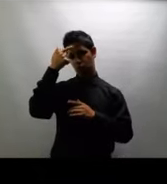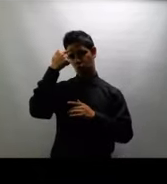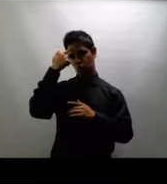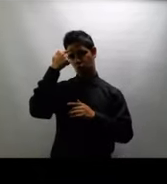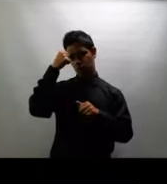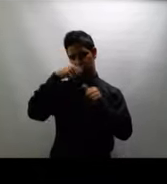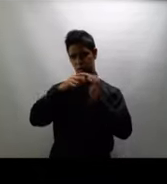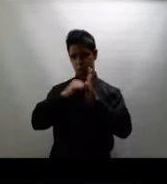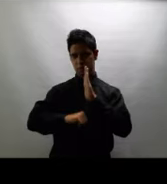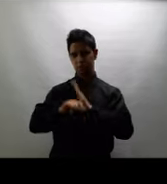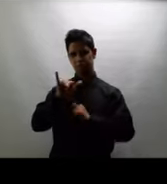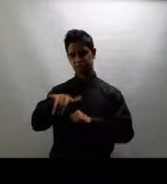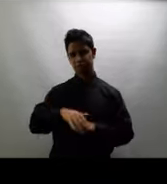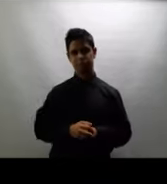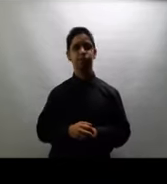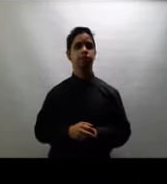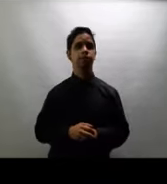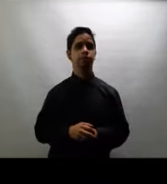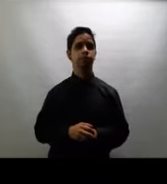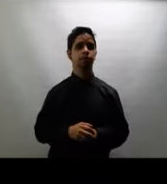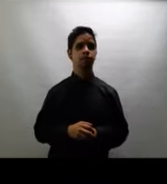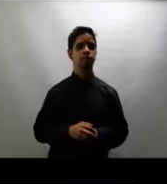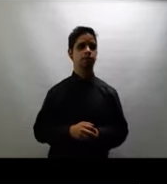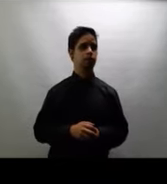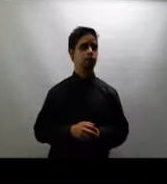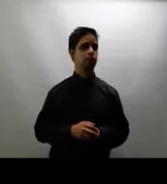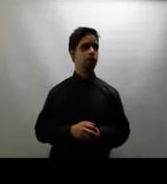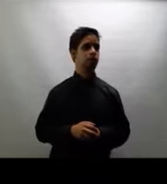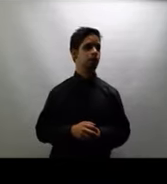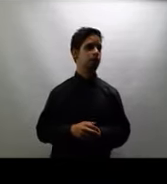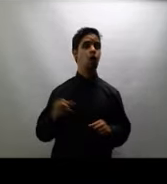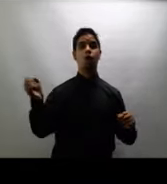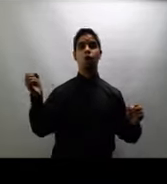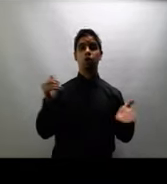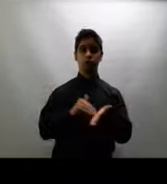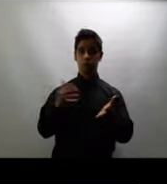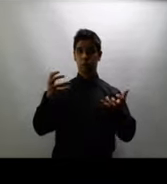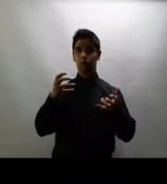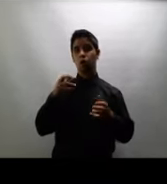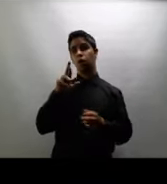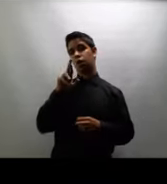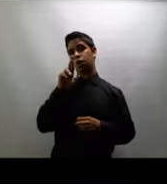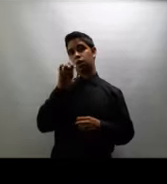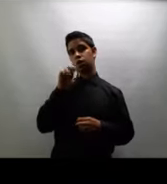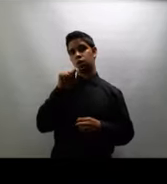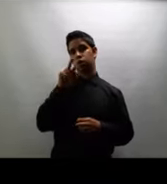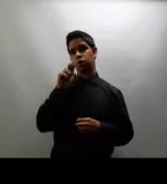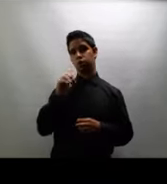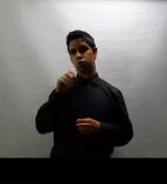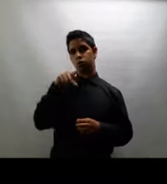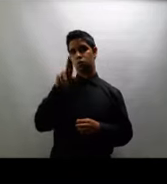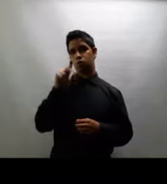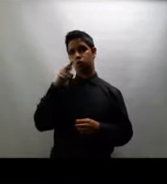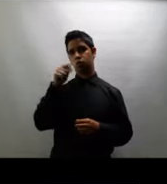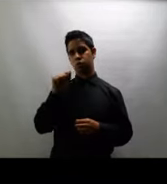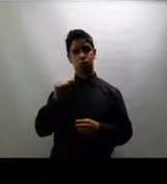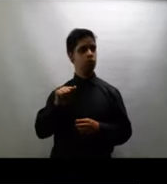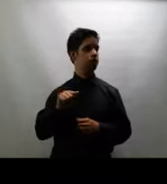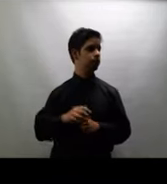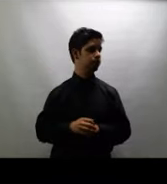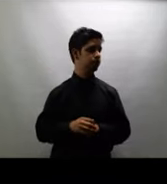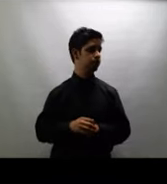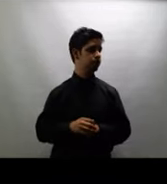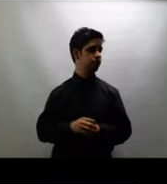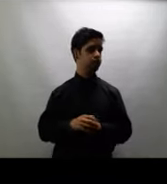es importante, vamos a tener la retropulga. Ah, eso está bueno. ¿Cómo qué? Mira, la que retropulga. Tienen que tuvimos